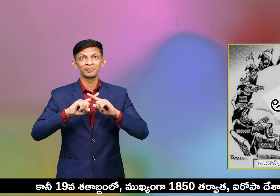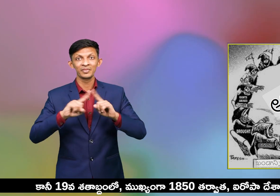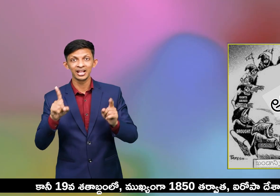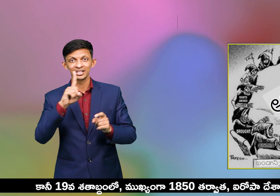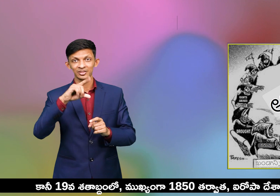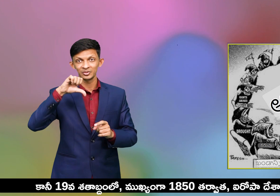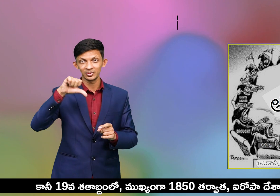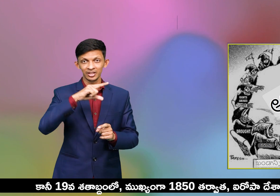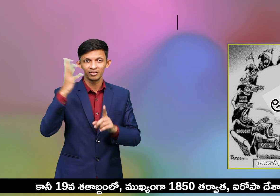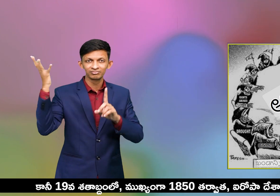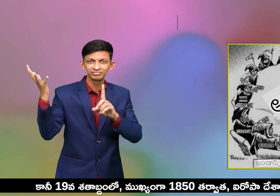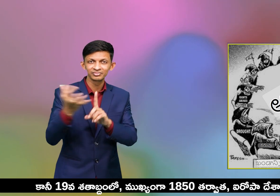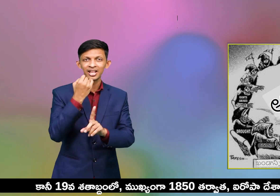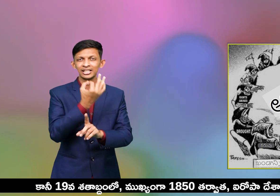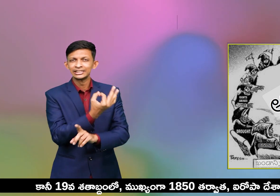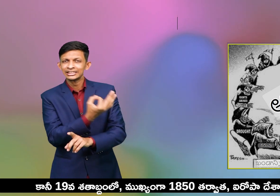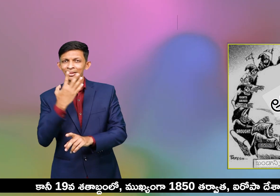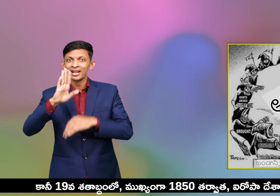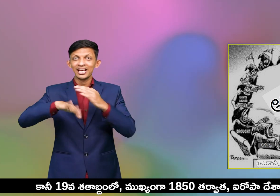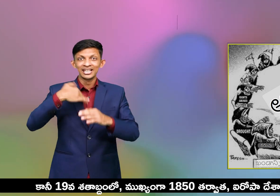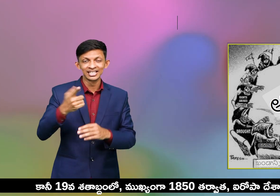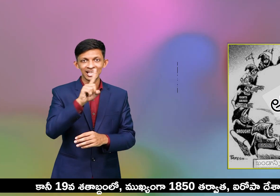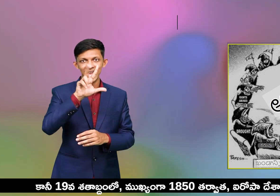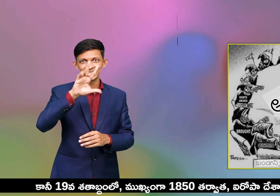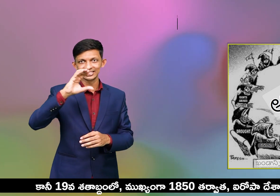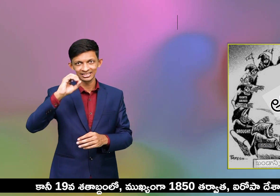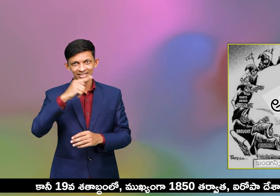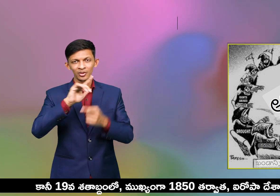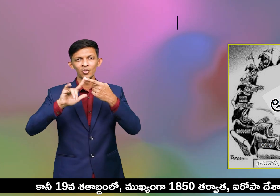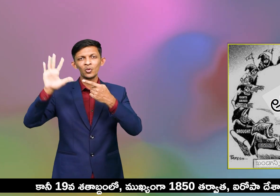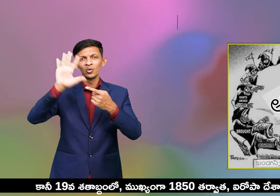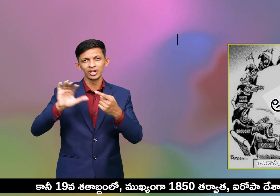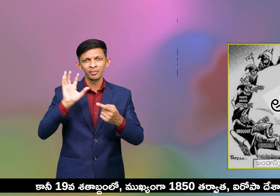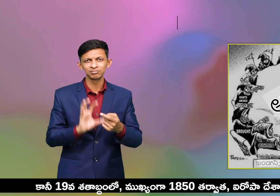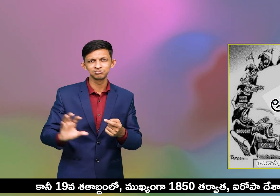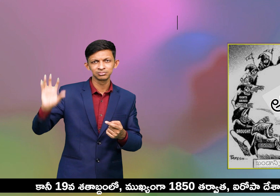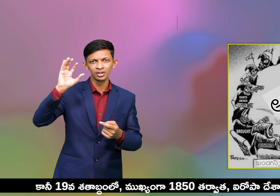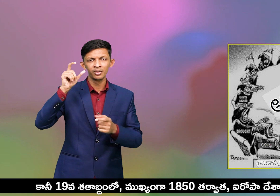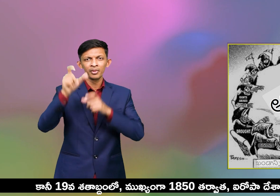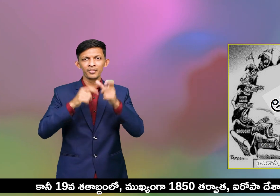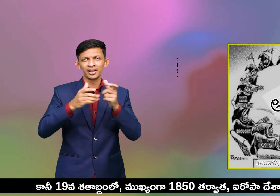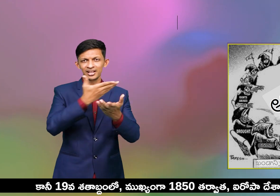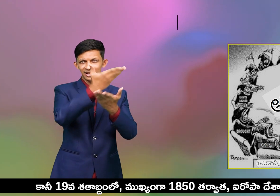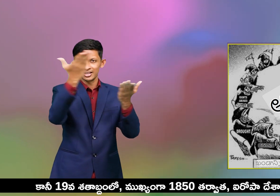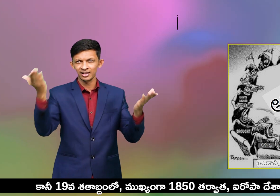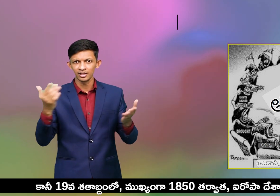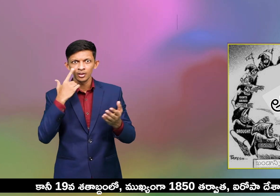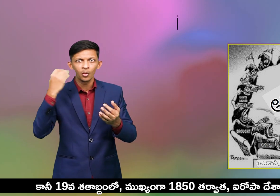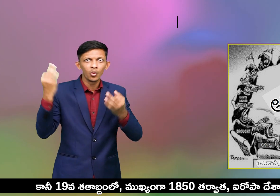కానీ 19వ శతాబ్దంలో, ముఖ్యంగా 1850 తర్వాత ఐరోపా దేశాలు ఆఫ్రికా